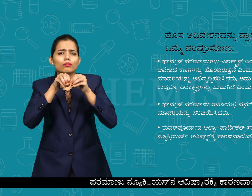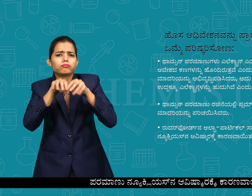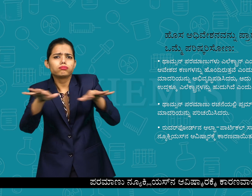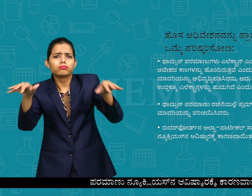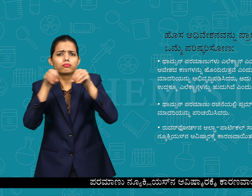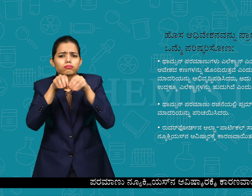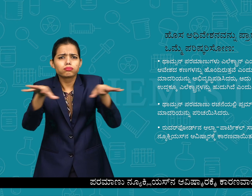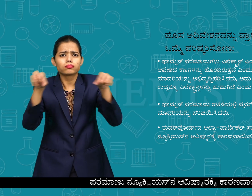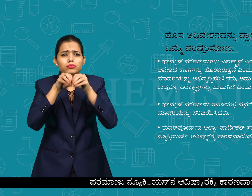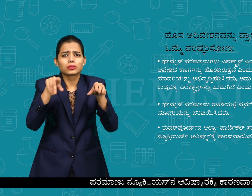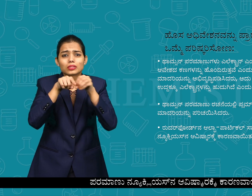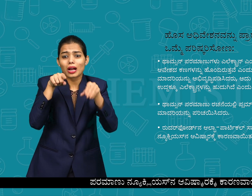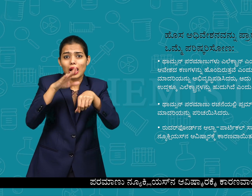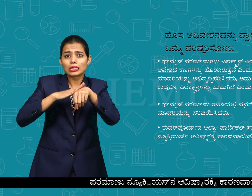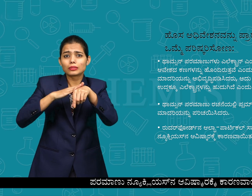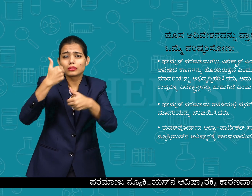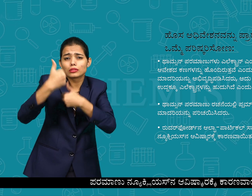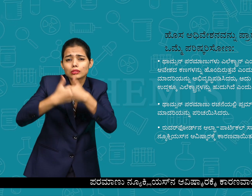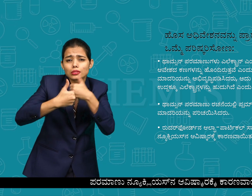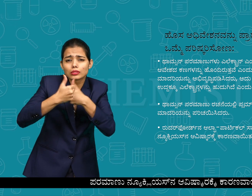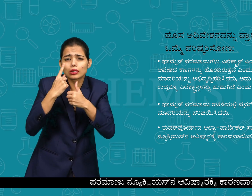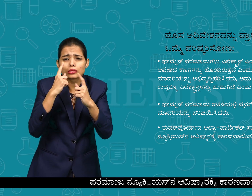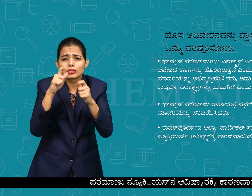ಆವಿಷ್ಕಾರಕ್ಕೆ ಕಾರಣವಾಯಿತು.